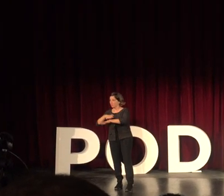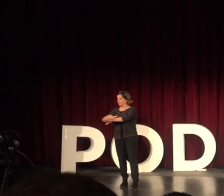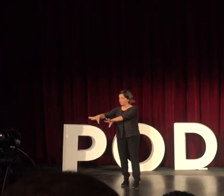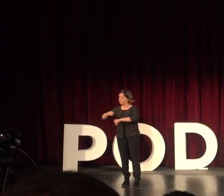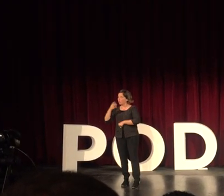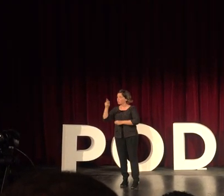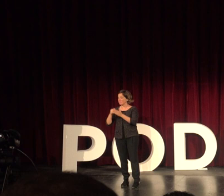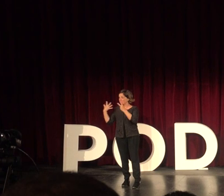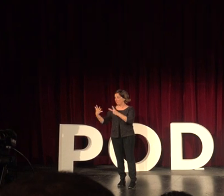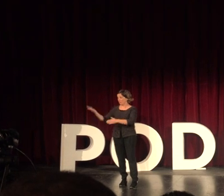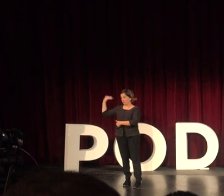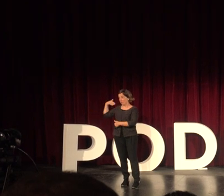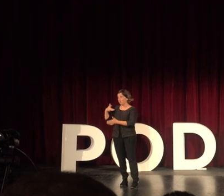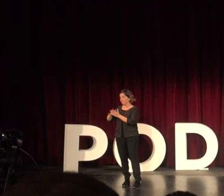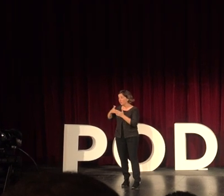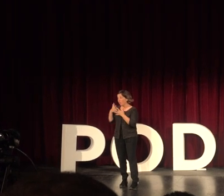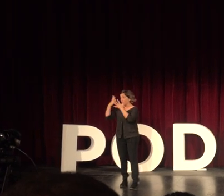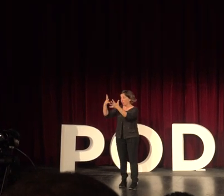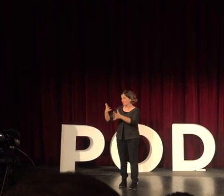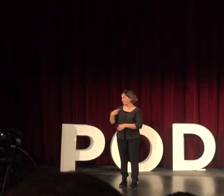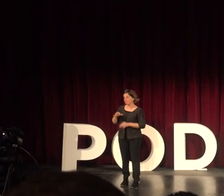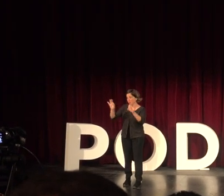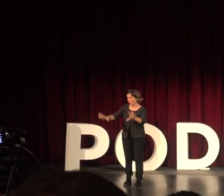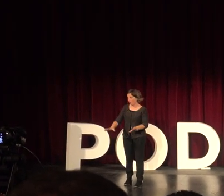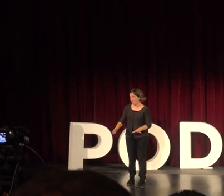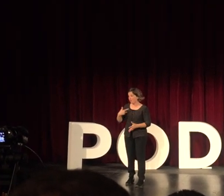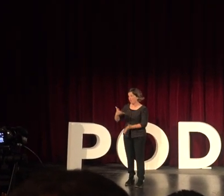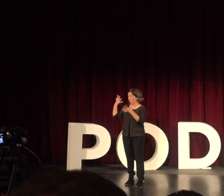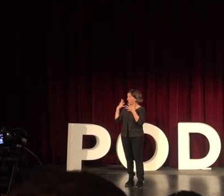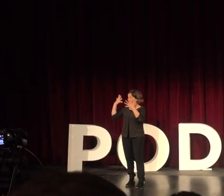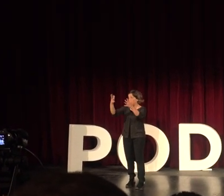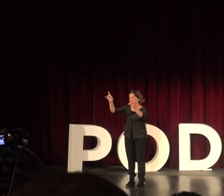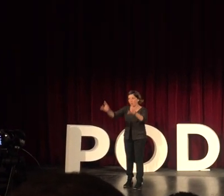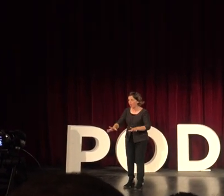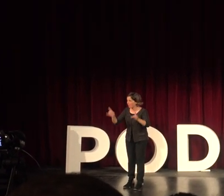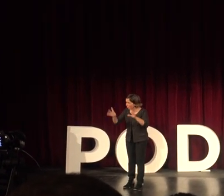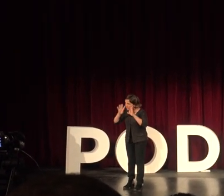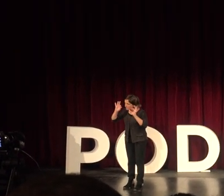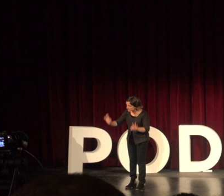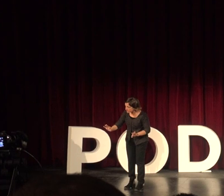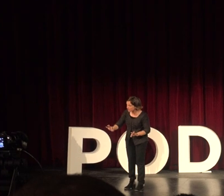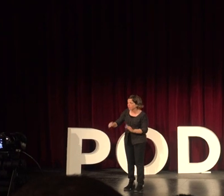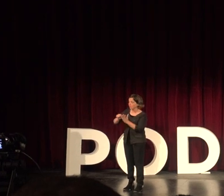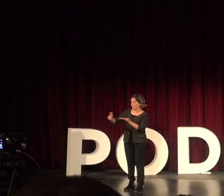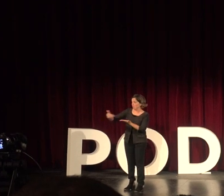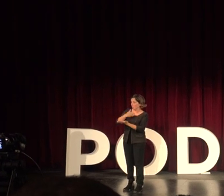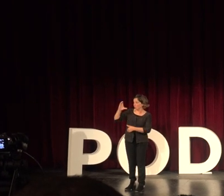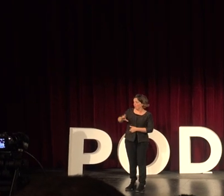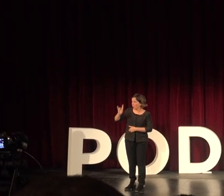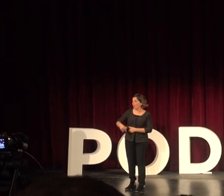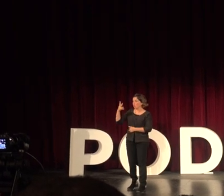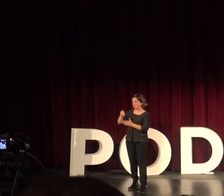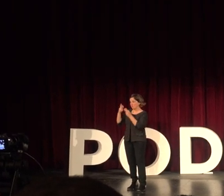en esta comunidad autónoma. Han pasado 10 años y seguimos igual literalmente. Tenemos la misma renta per cápita que